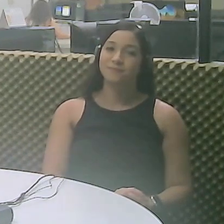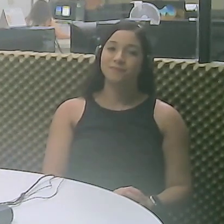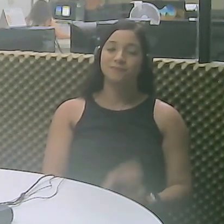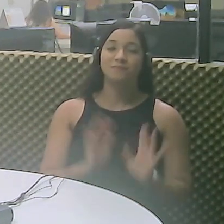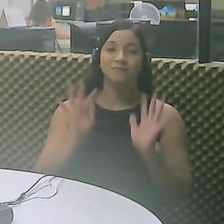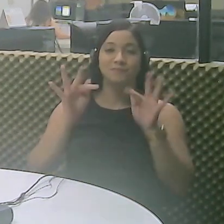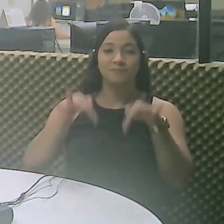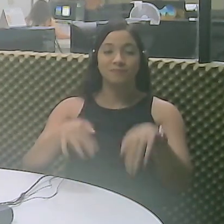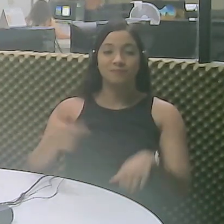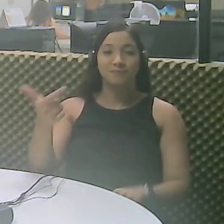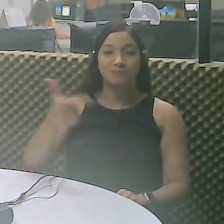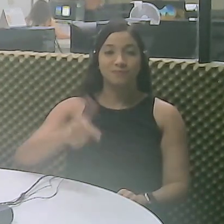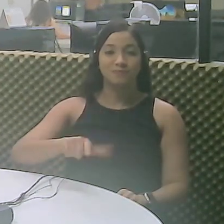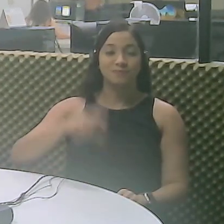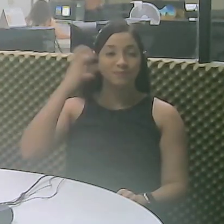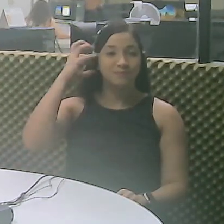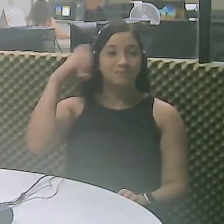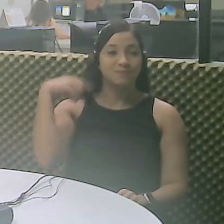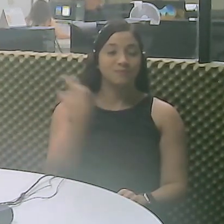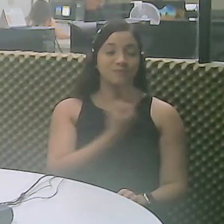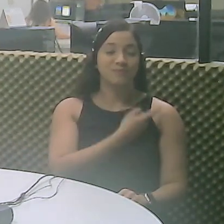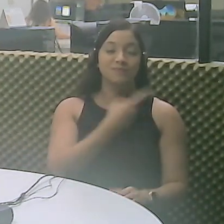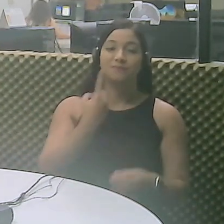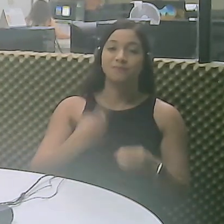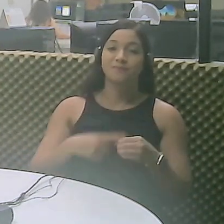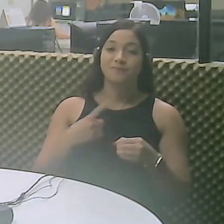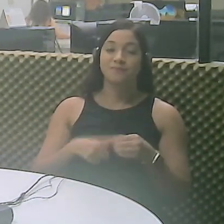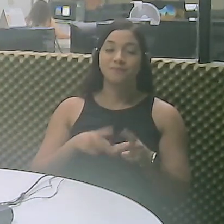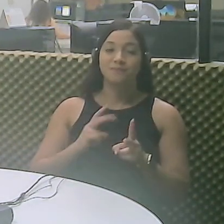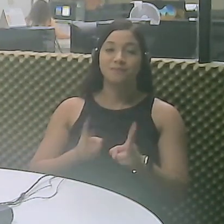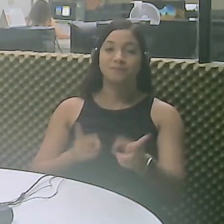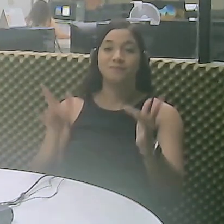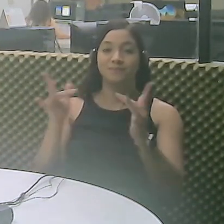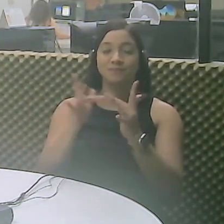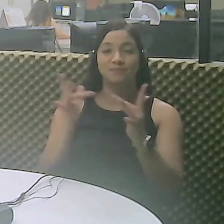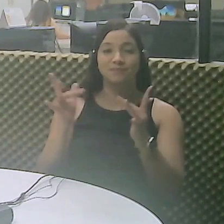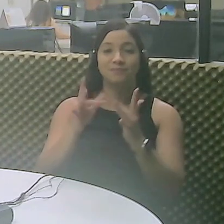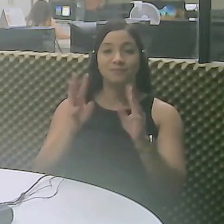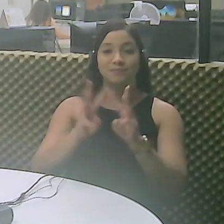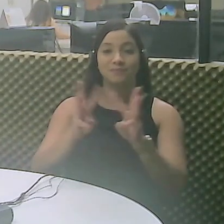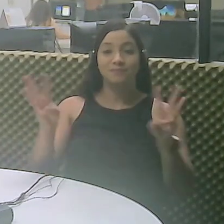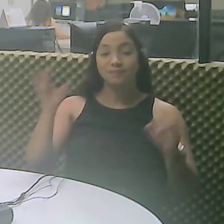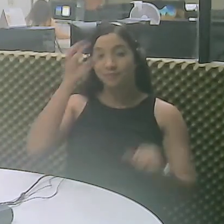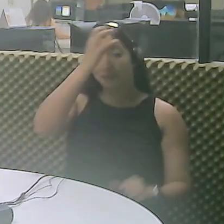próxima. Fica por aqui mais uma edição do programa da Rádio Nossa Cidade.